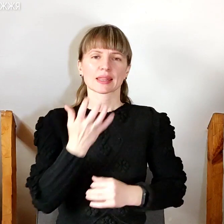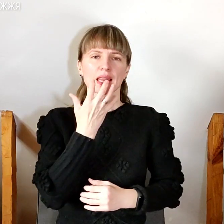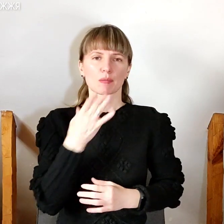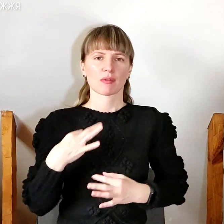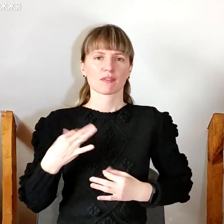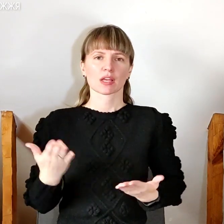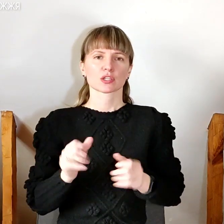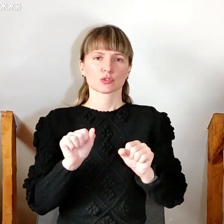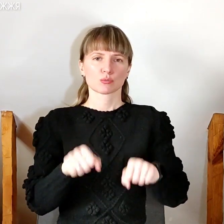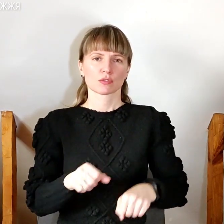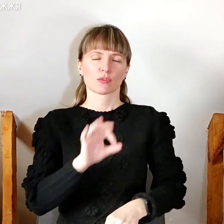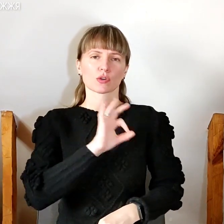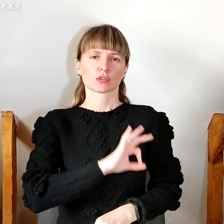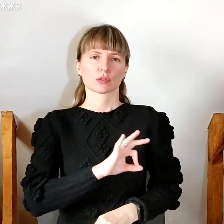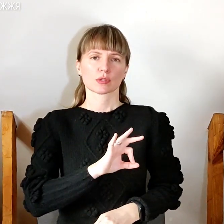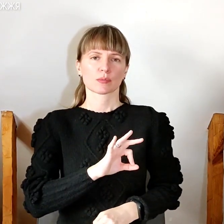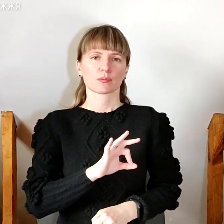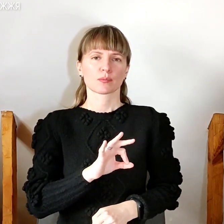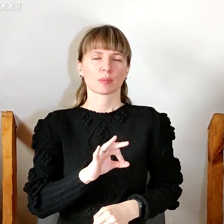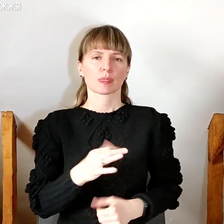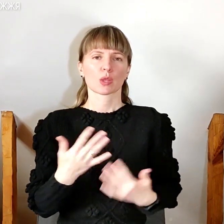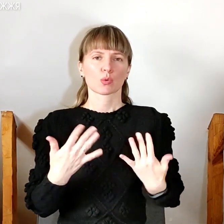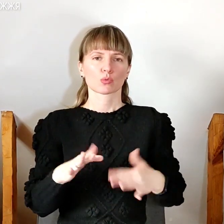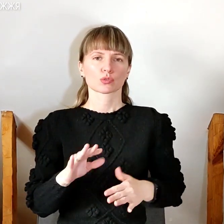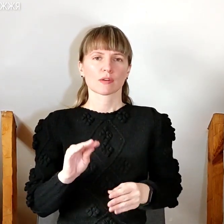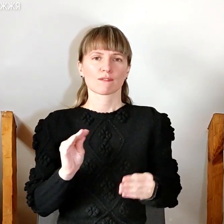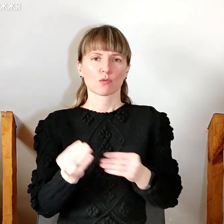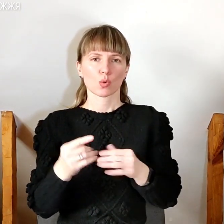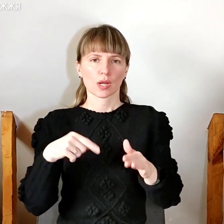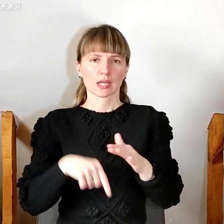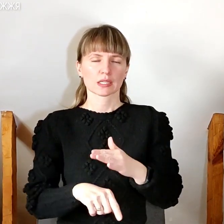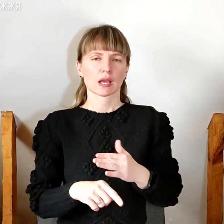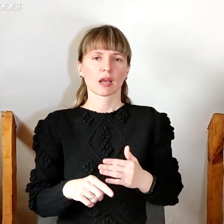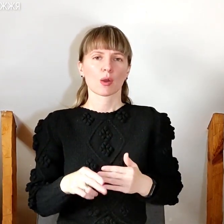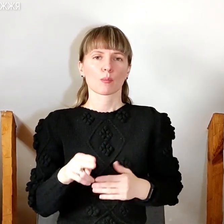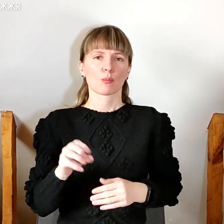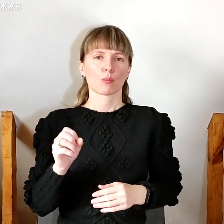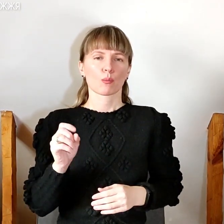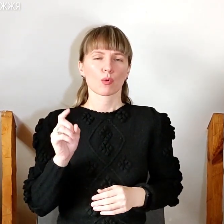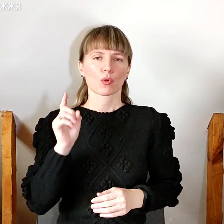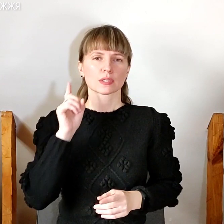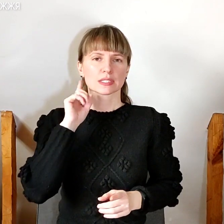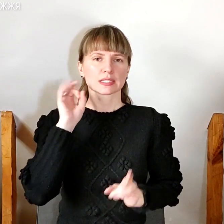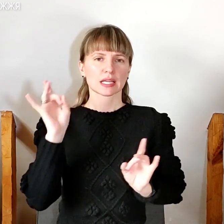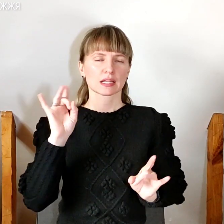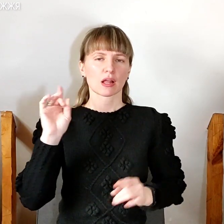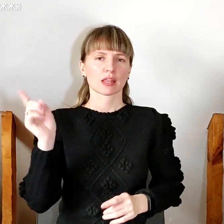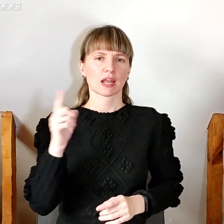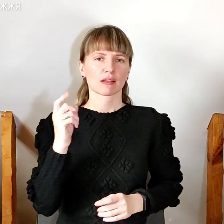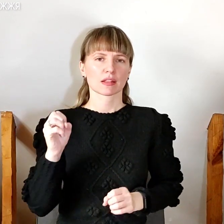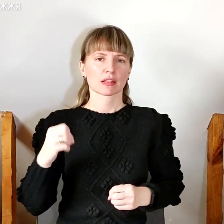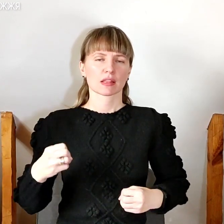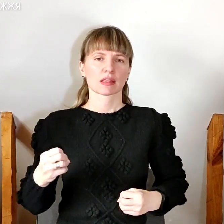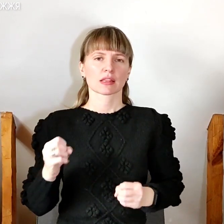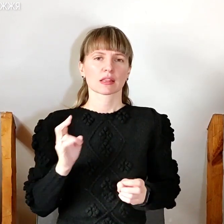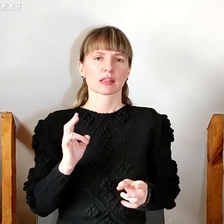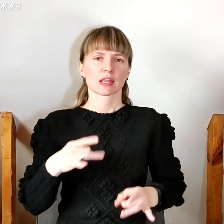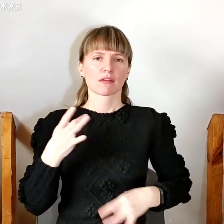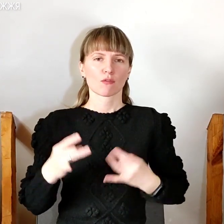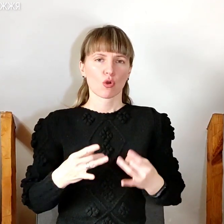які зможуть використовувати безпосередньо вже в укриттях. Оскільки по сигналу тривоги, пояснює далі Вікторія, всі батьки разом з